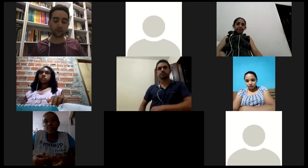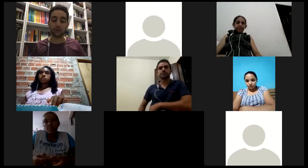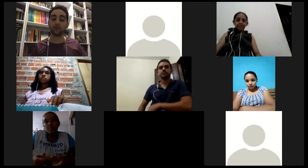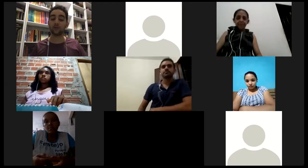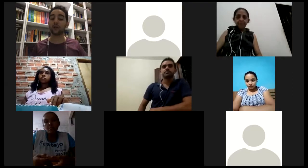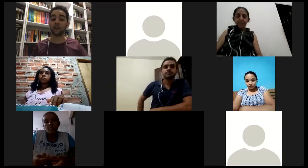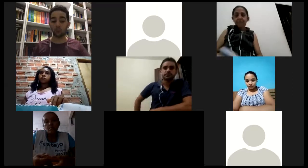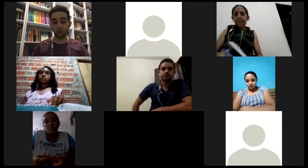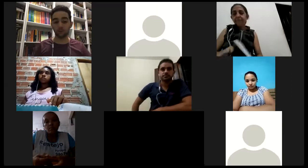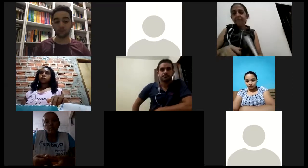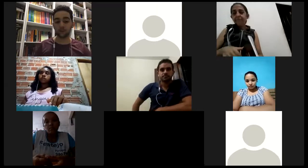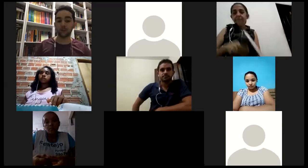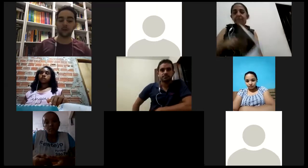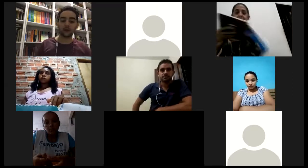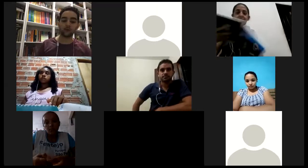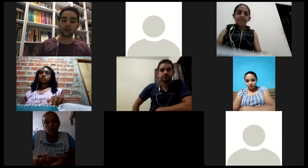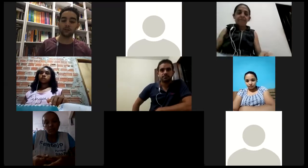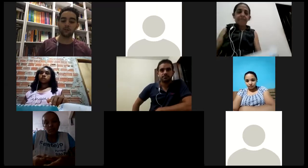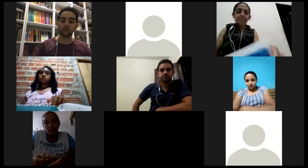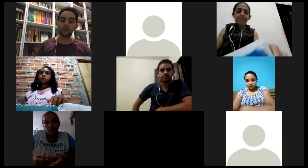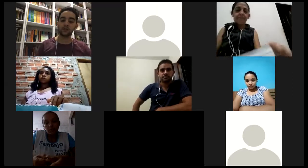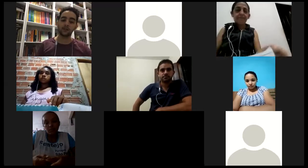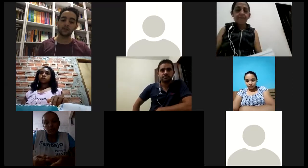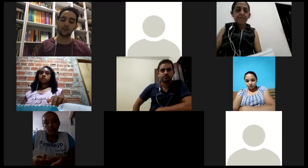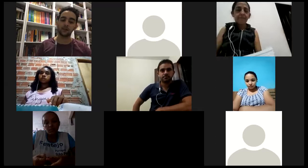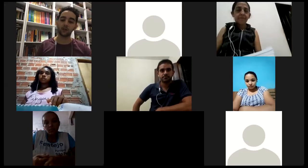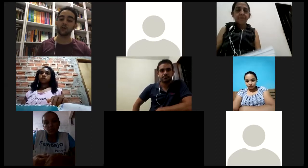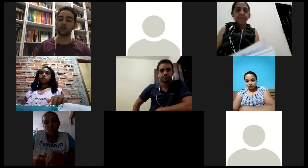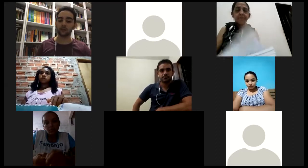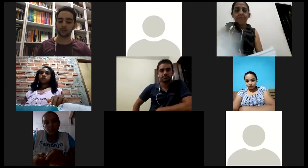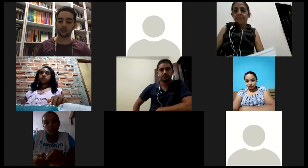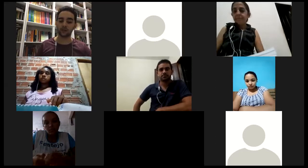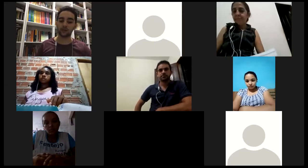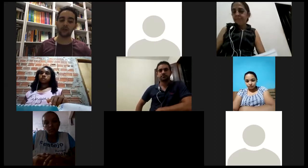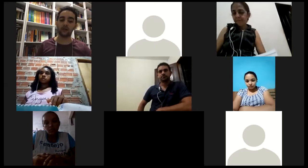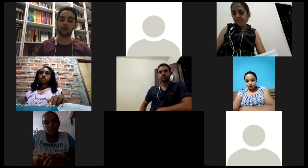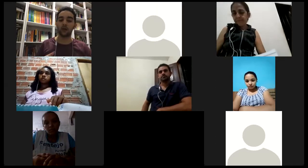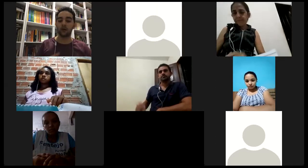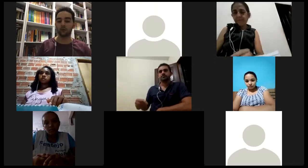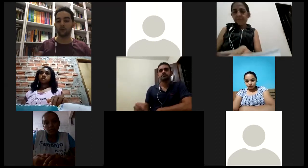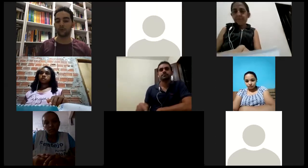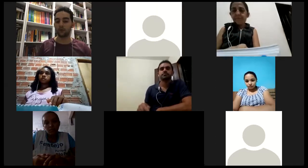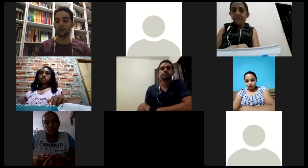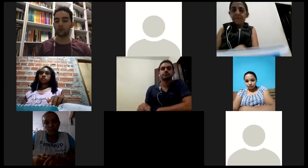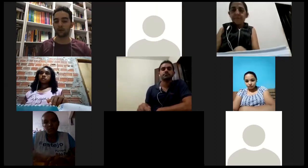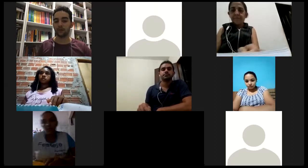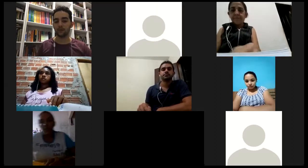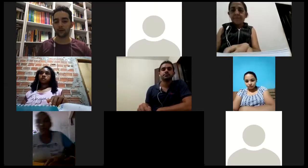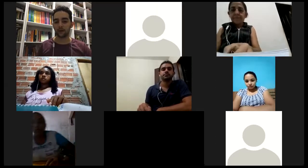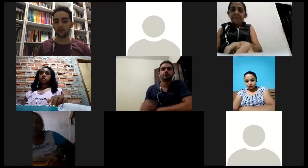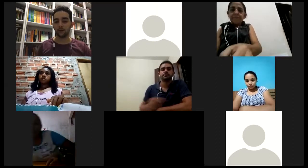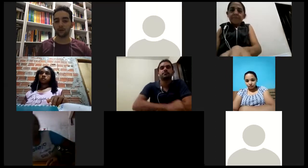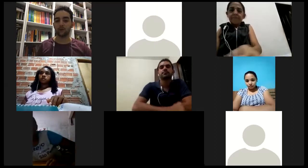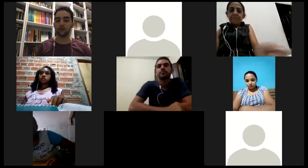eu trouxe mais, só que tem outros. Então, eu sempre vou fazer esses sinais que existem muitos sinais relacionados. Eu estou dividindo em mais de